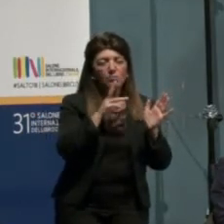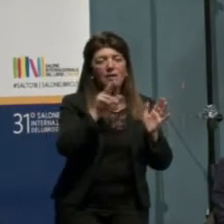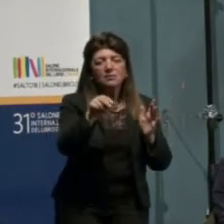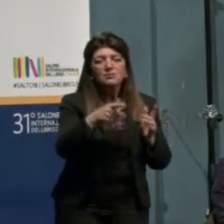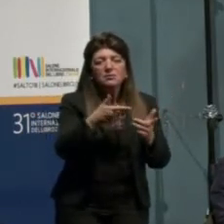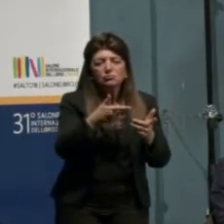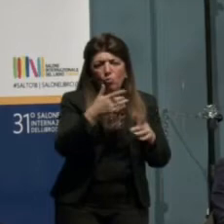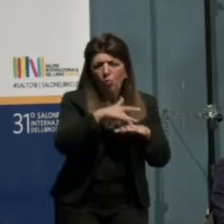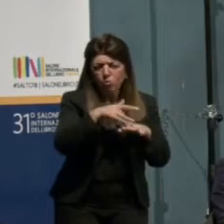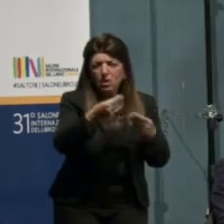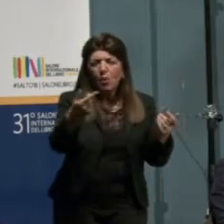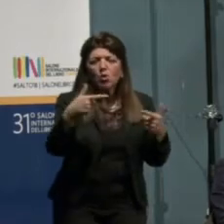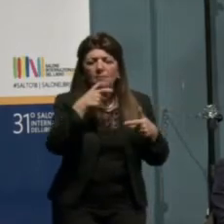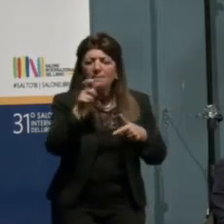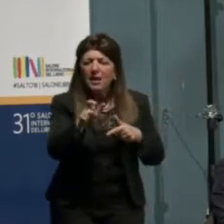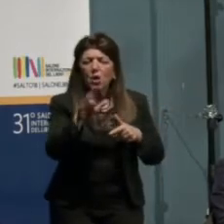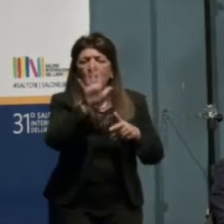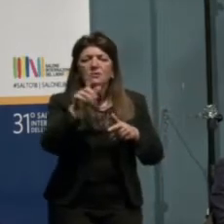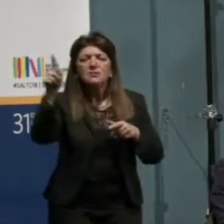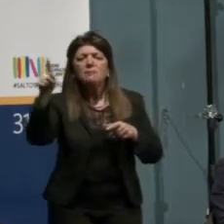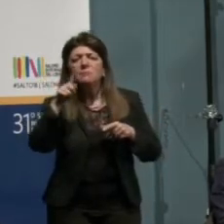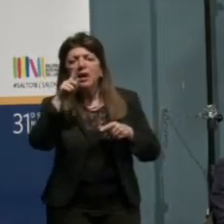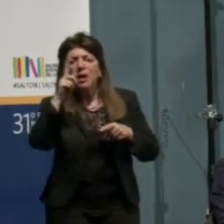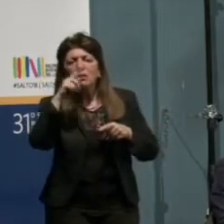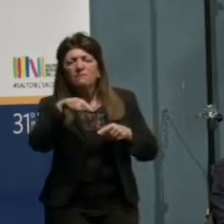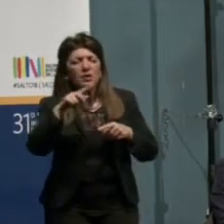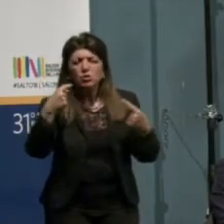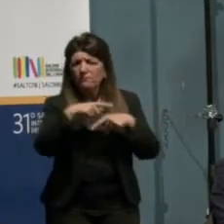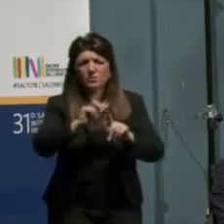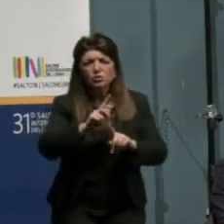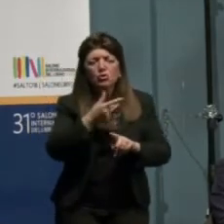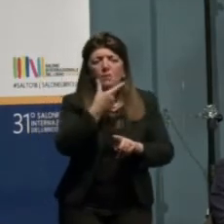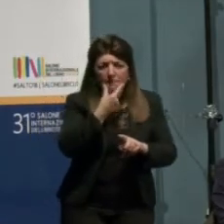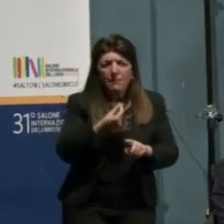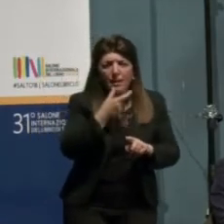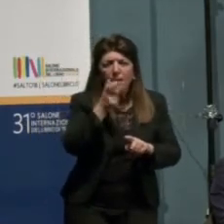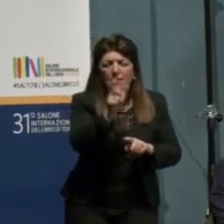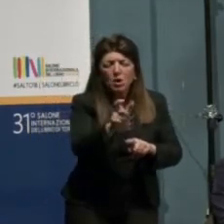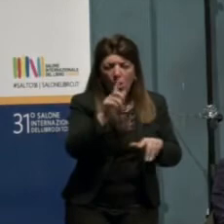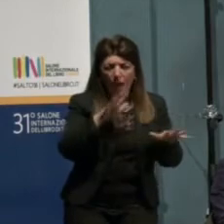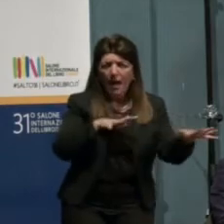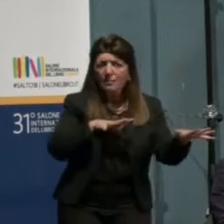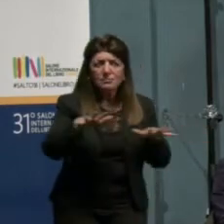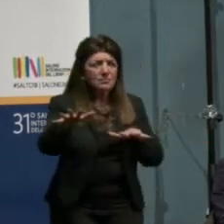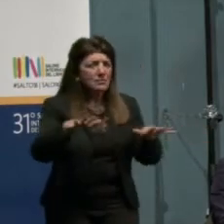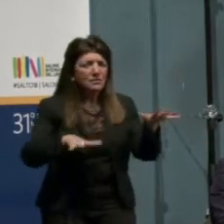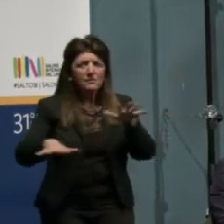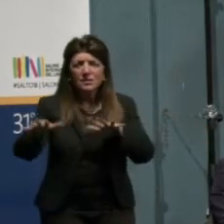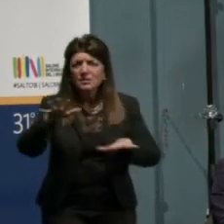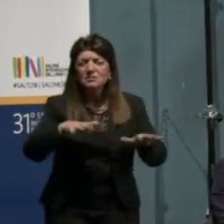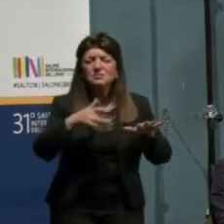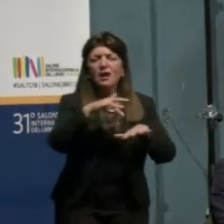difetto è una bella parola essere attivisti vuol dire esercitare la cultura dei diritti